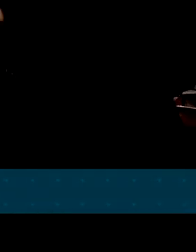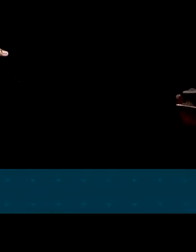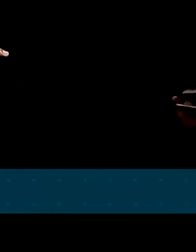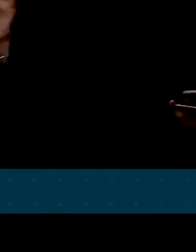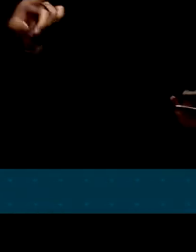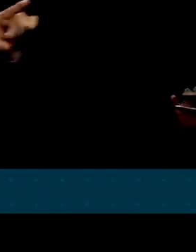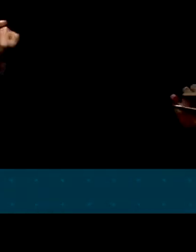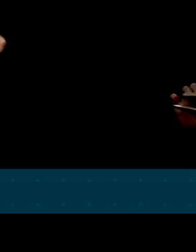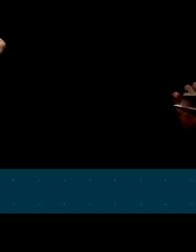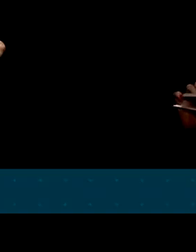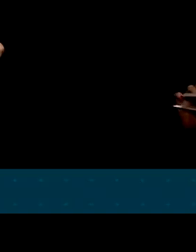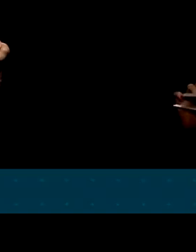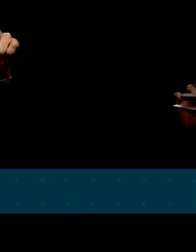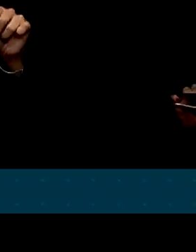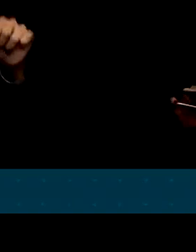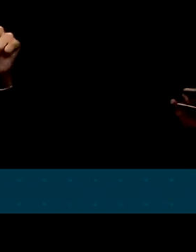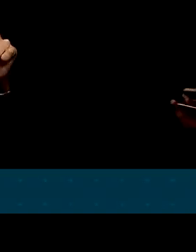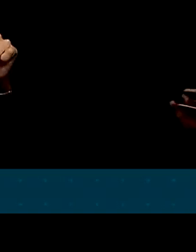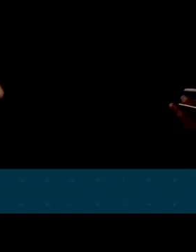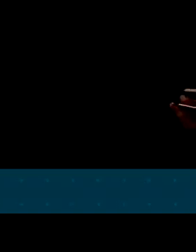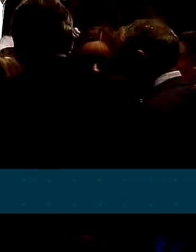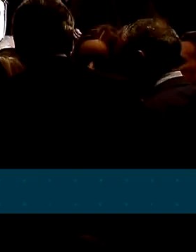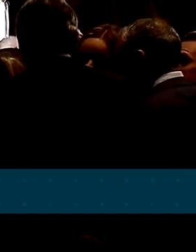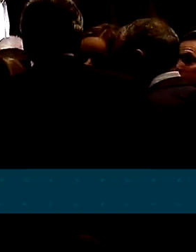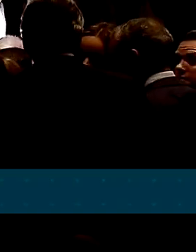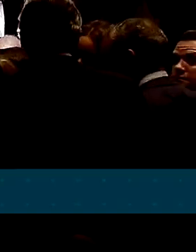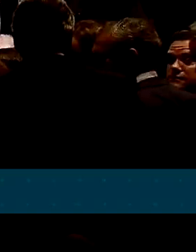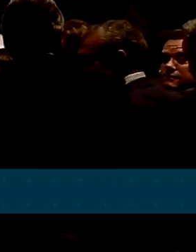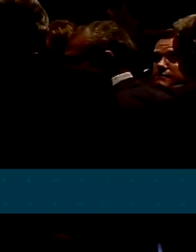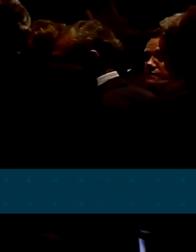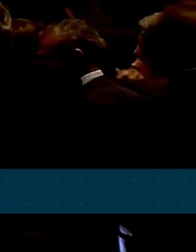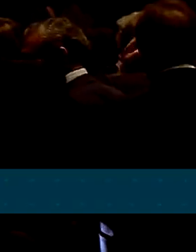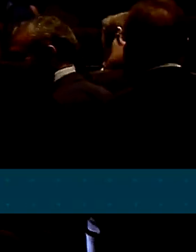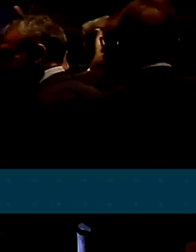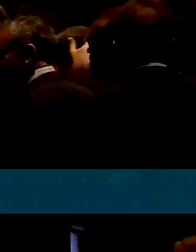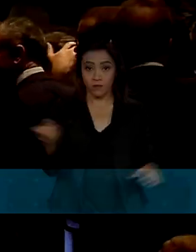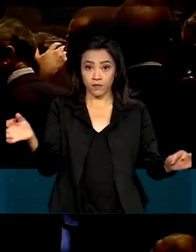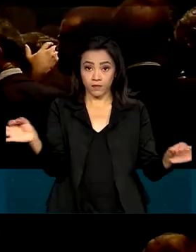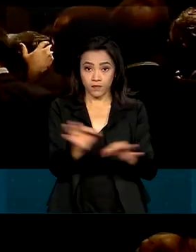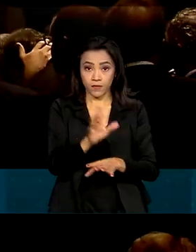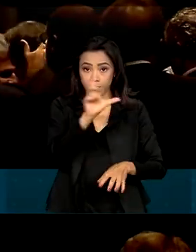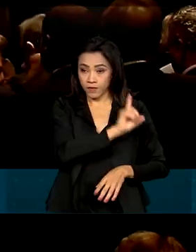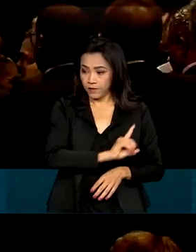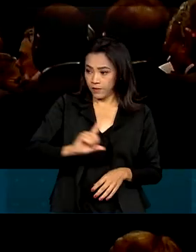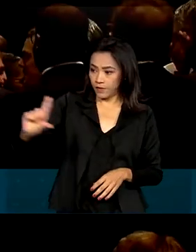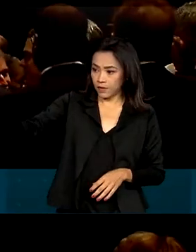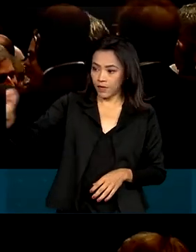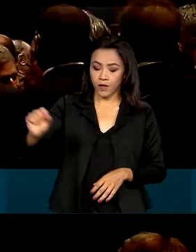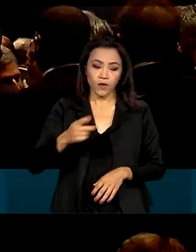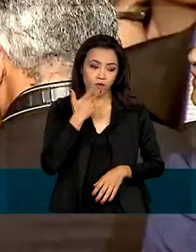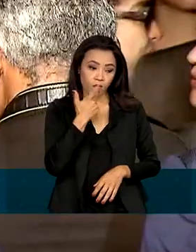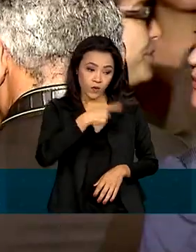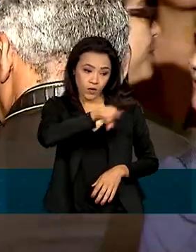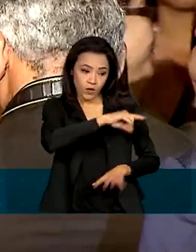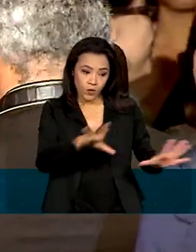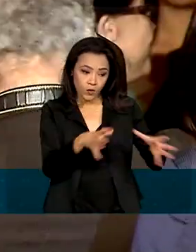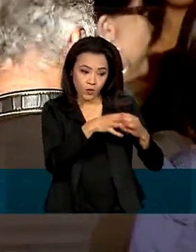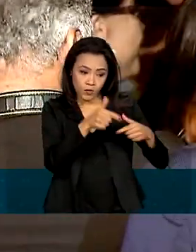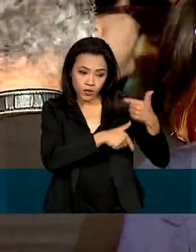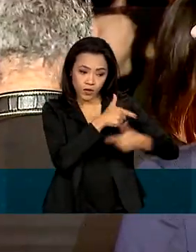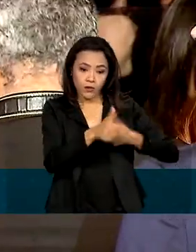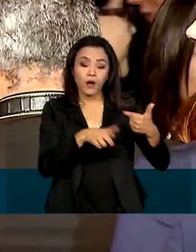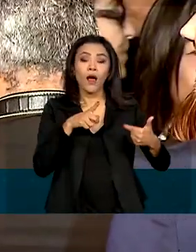consequentemente, a austeridade fiscal do país. Ao deixar o evento, Haddad disse que a equipe ainda calcula o